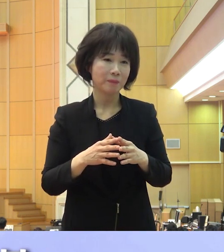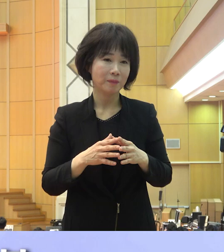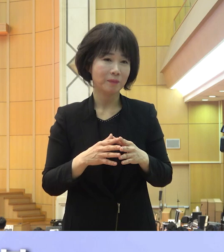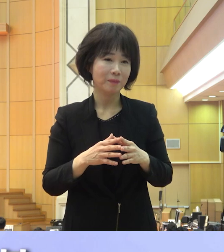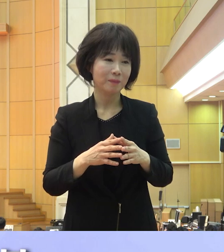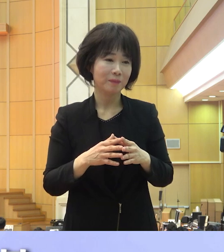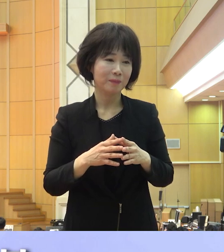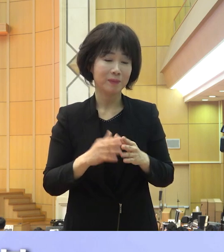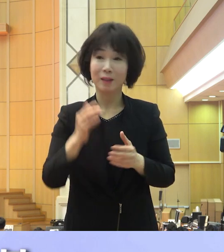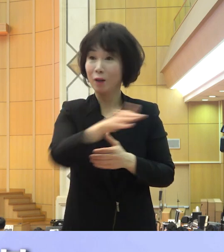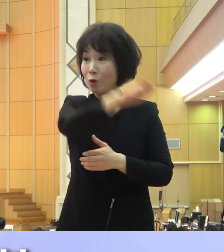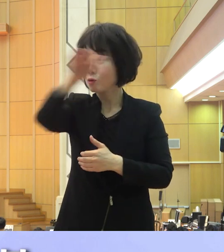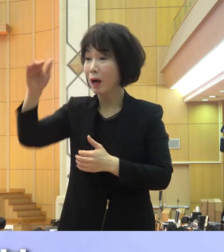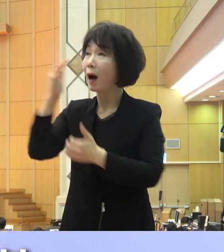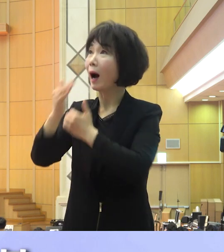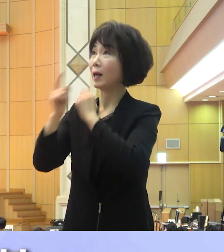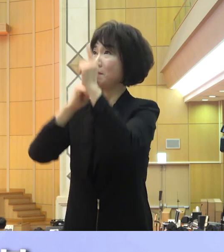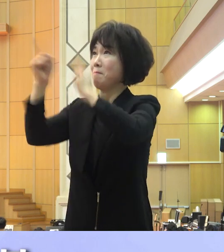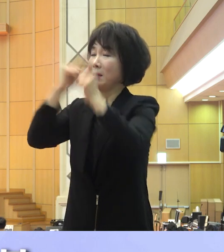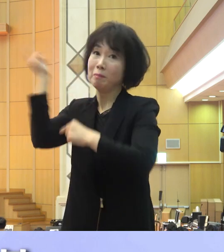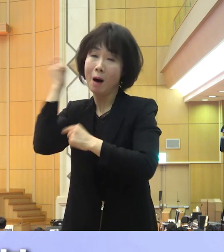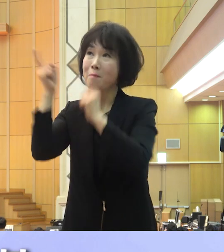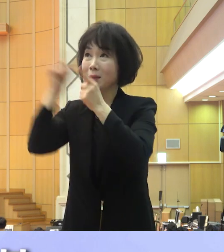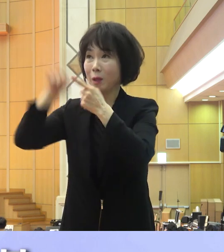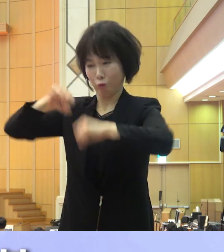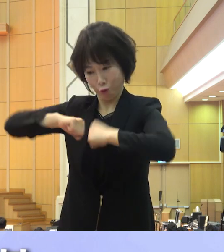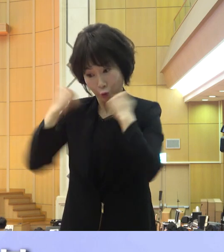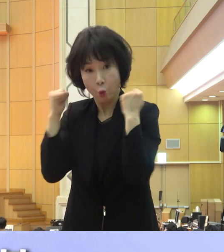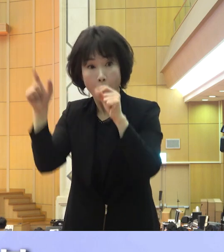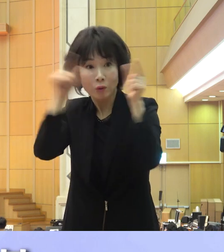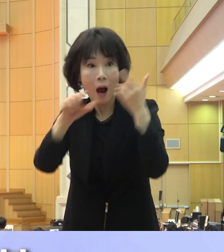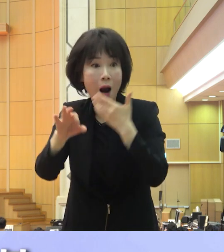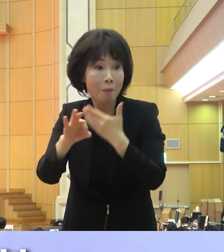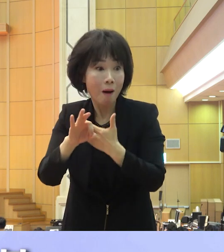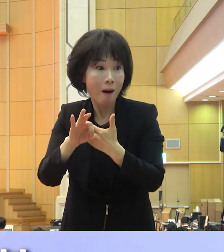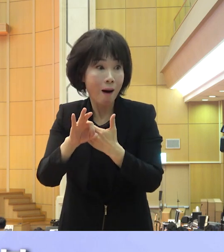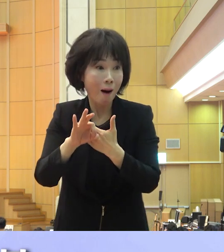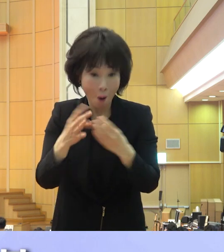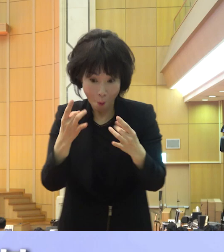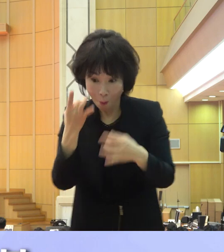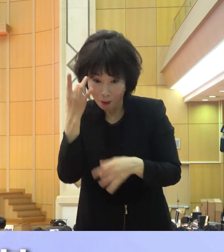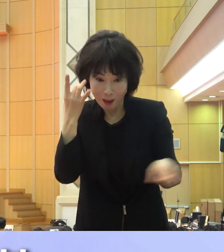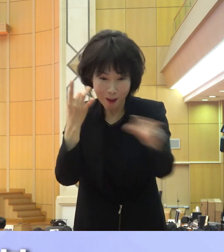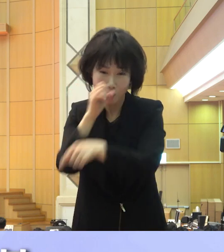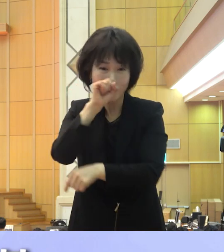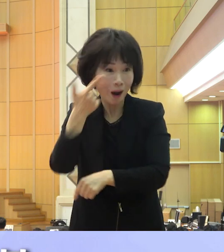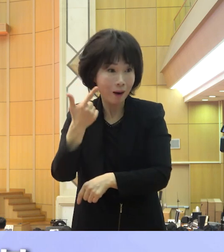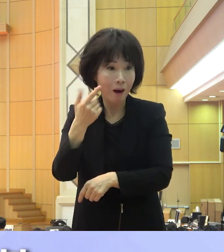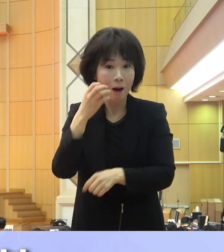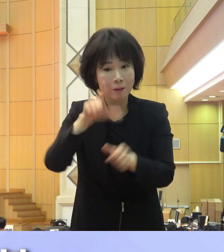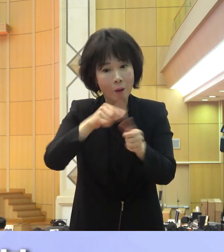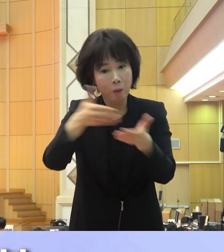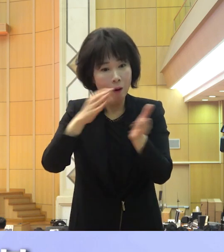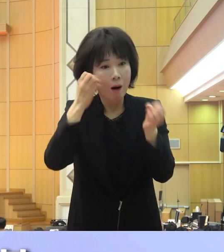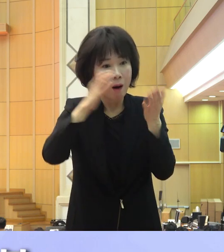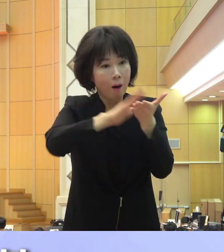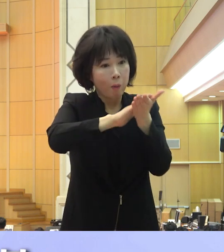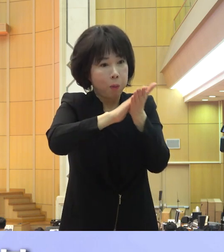이렇게 말씀대로만 살면 사막 같은 땅이 젖과 꿀이는 땅으로 변한다.